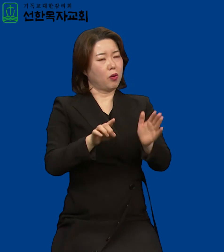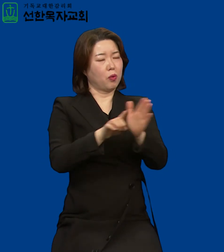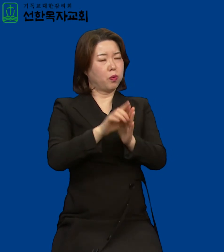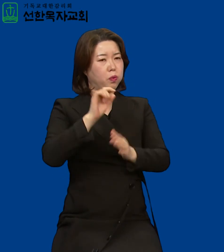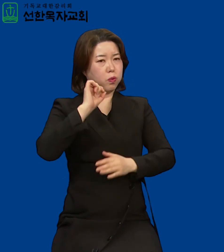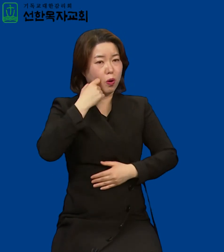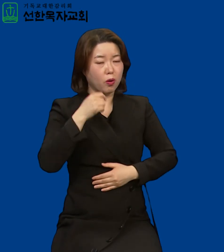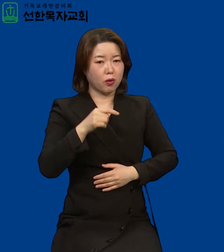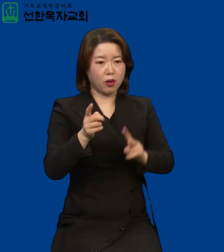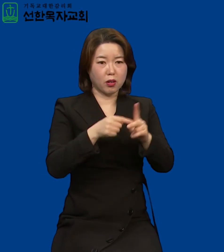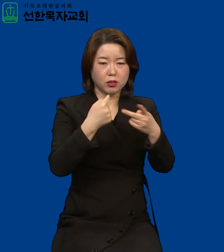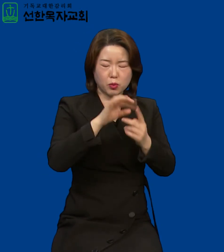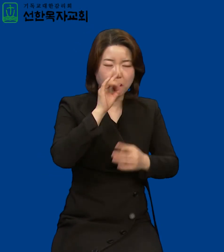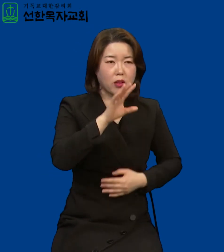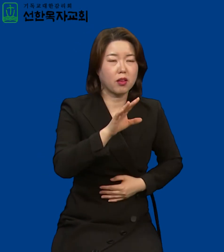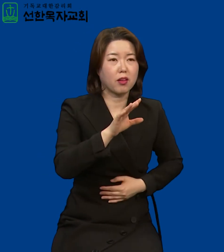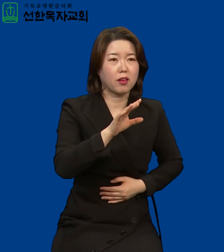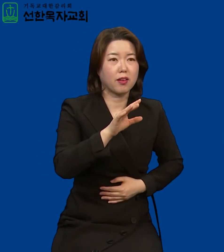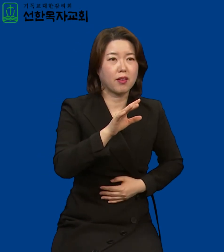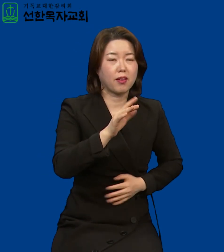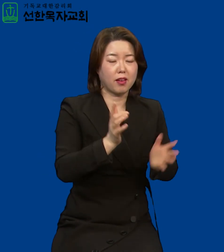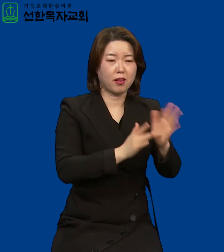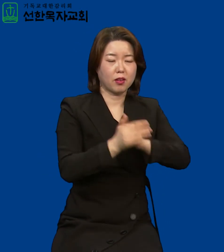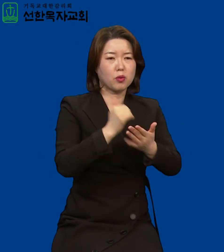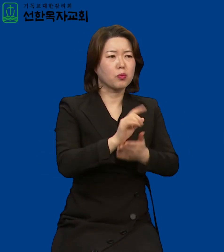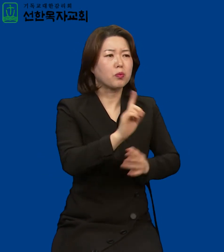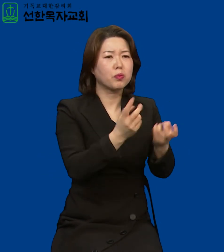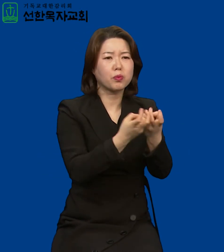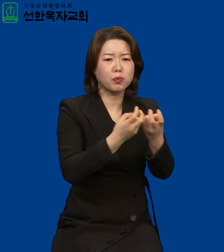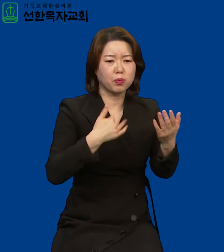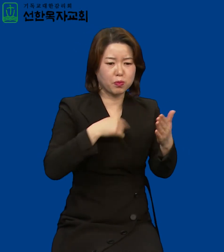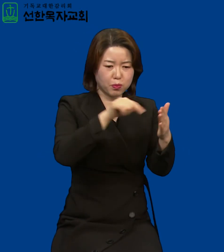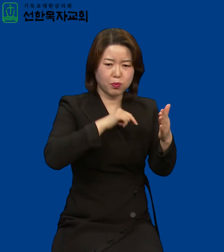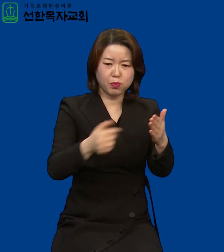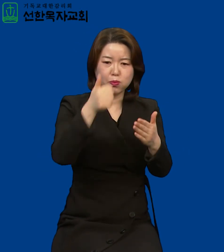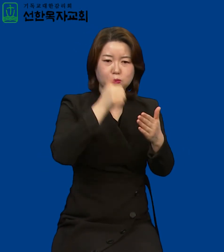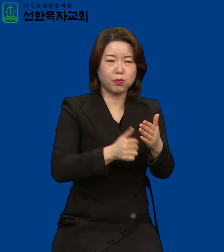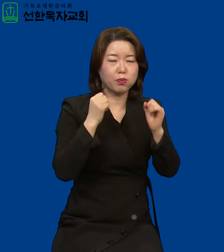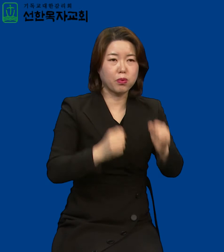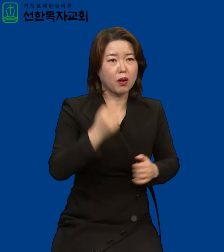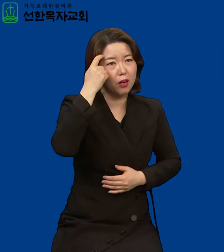믿어지지도 않고 이해도 안 돼요. 예수님이 어떻게 내 안에 계시나.